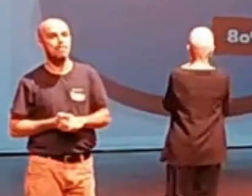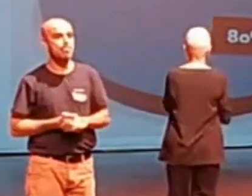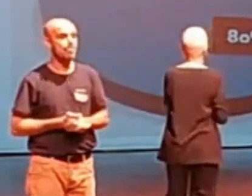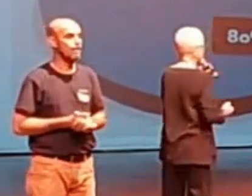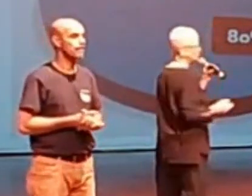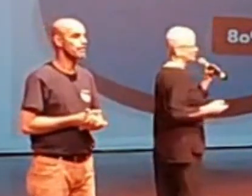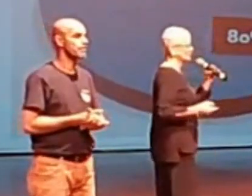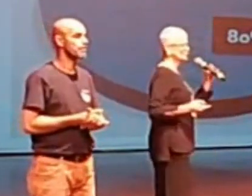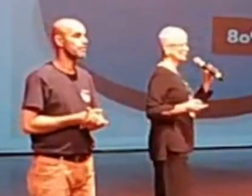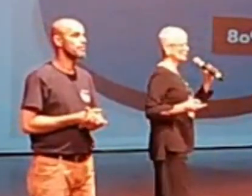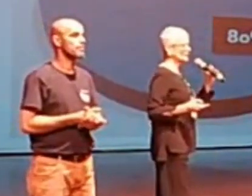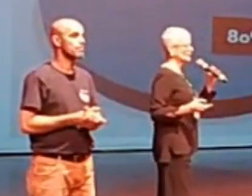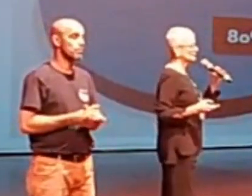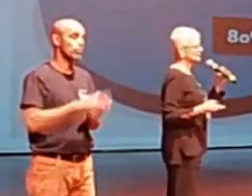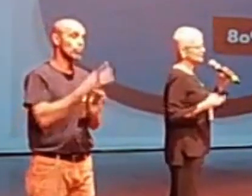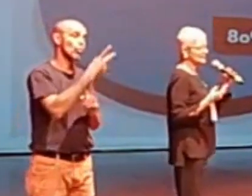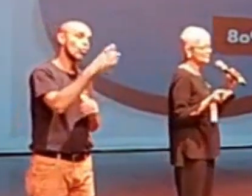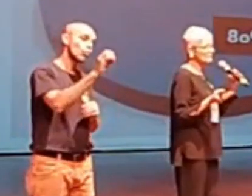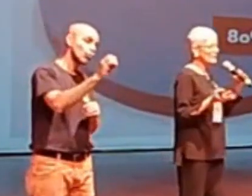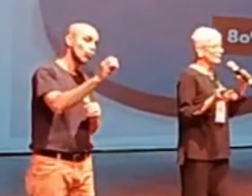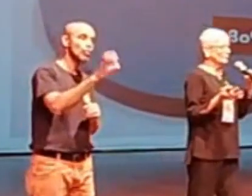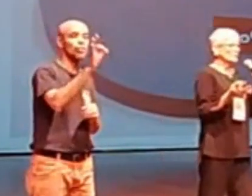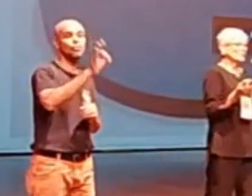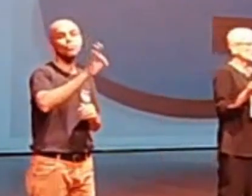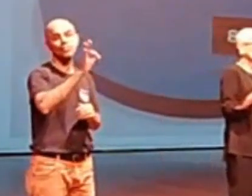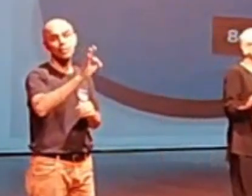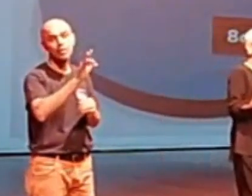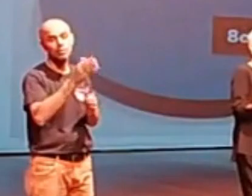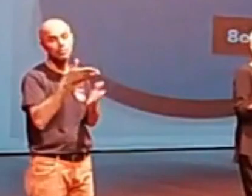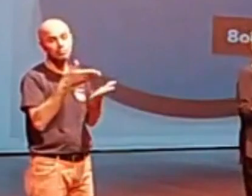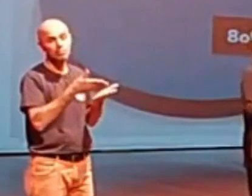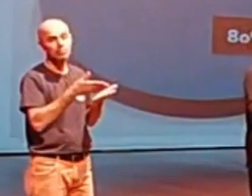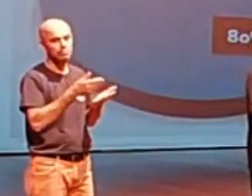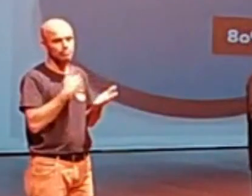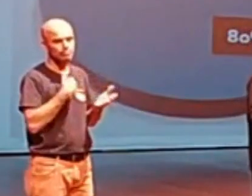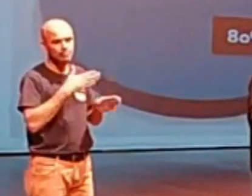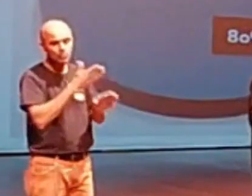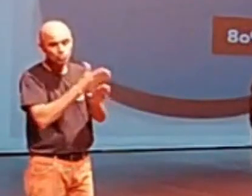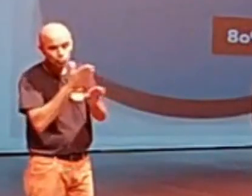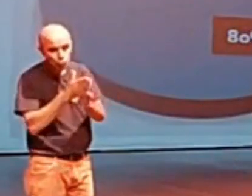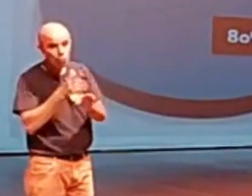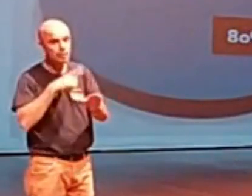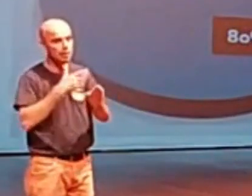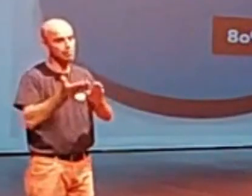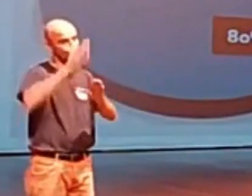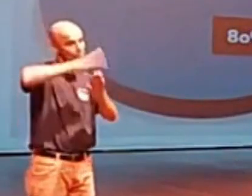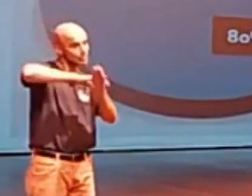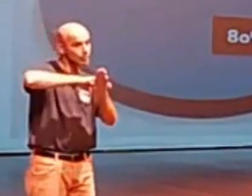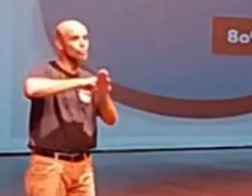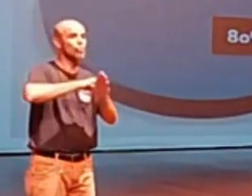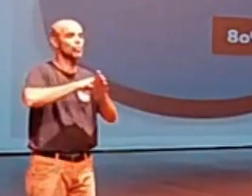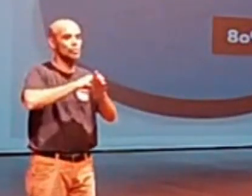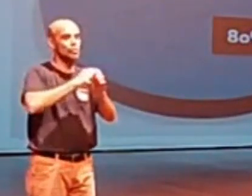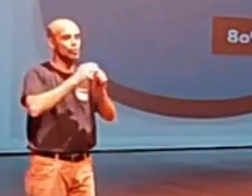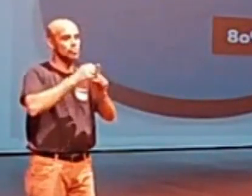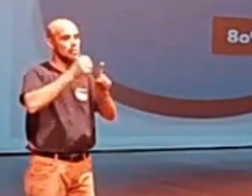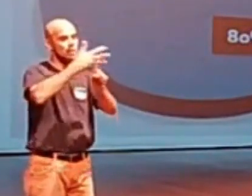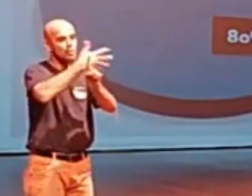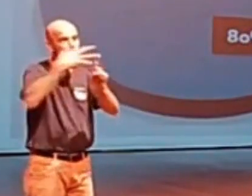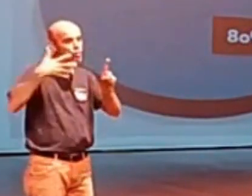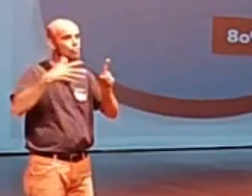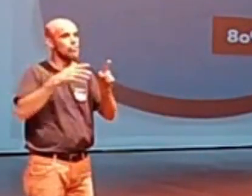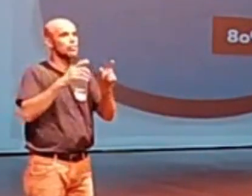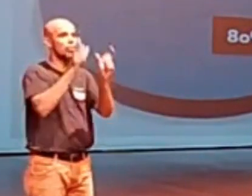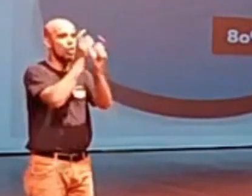restante, todos os 20% são aquelas que têm algumas patologias, algumas síndromes que vêm acompanhadas